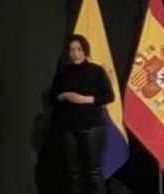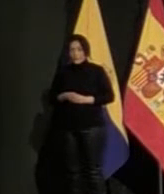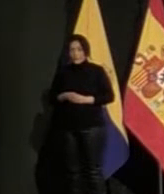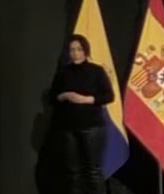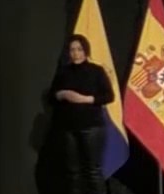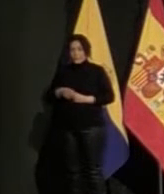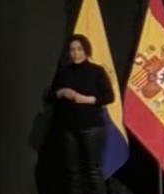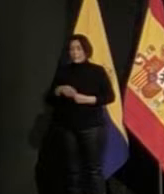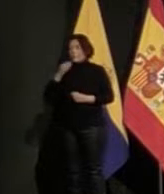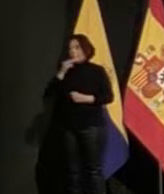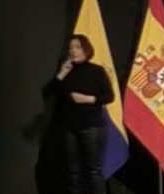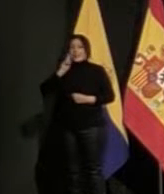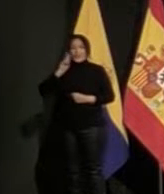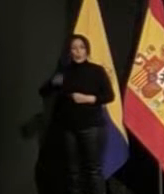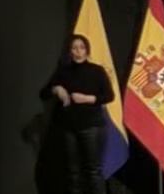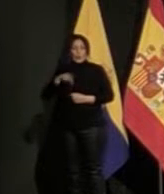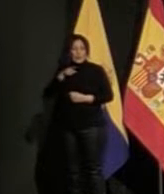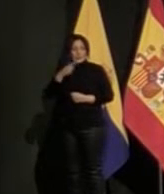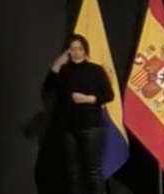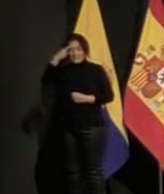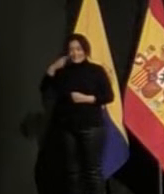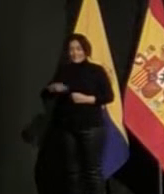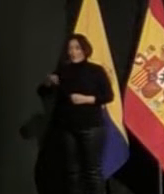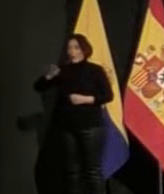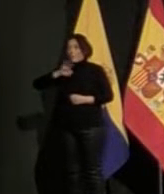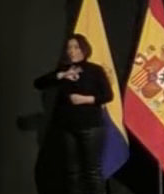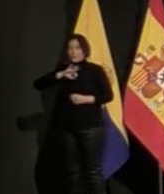Otro más que merecido reconocimiento, como todos los que se van a